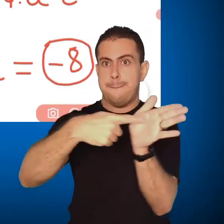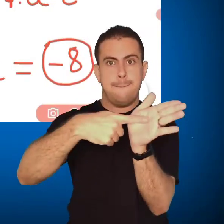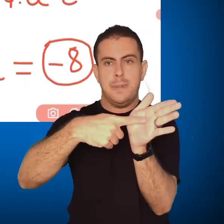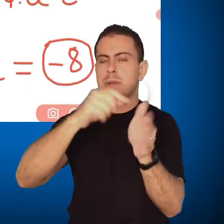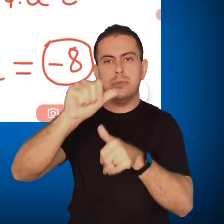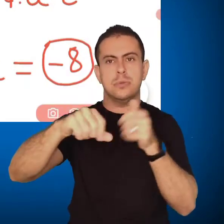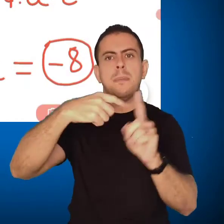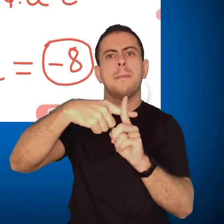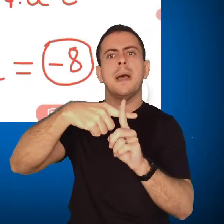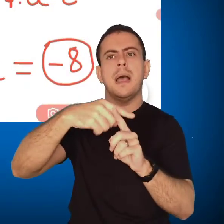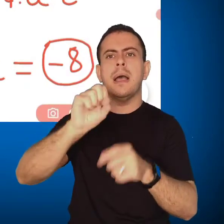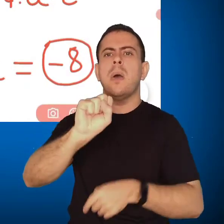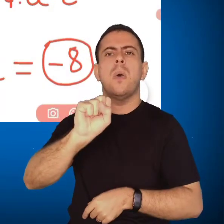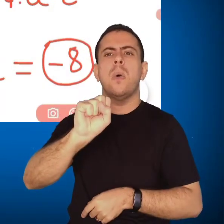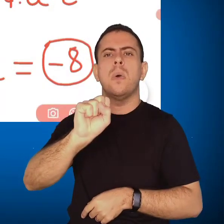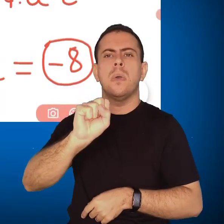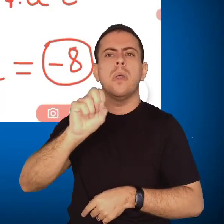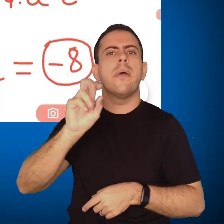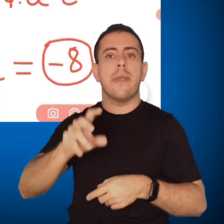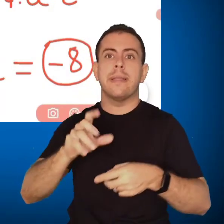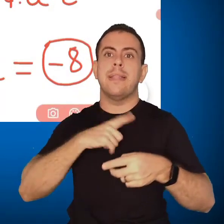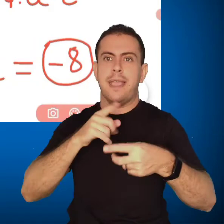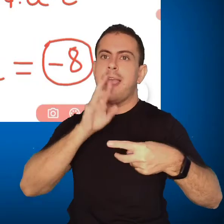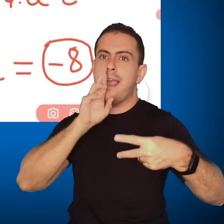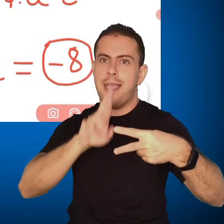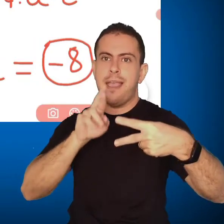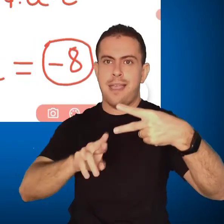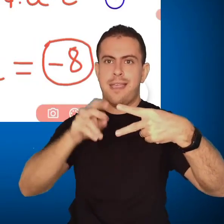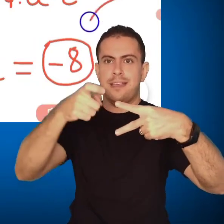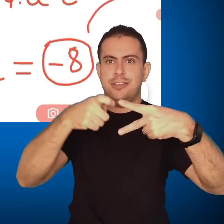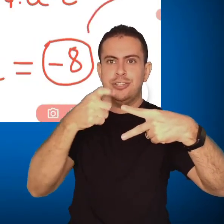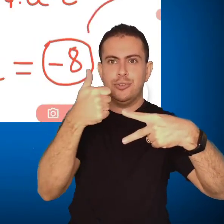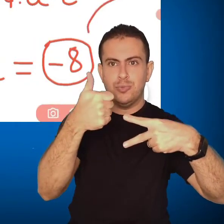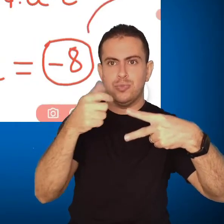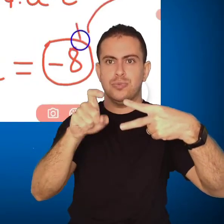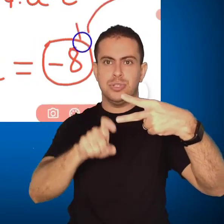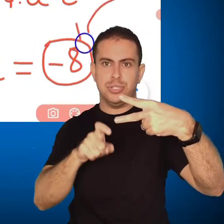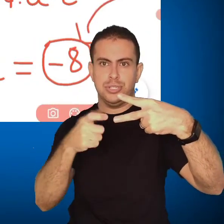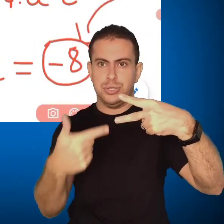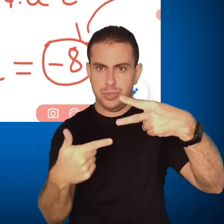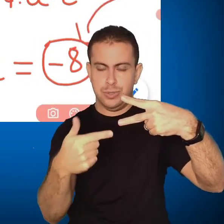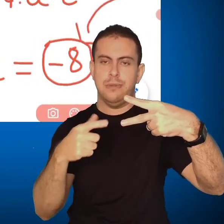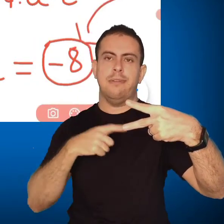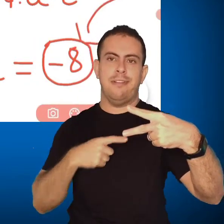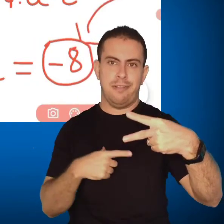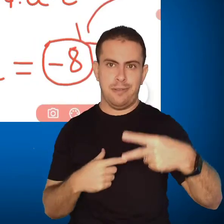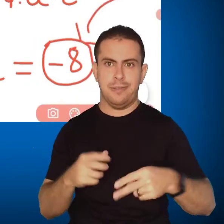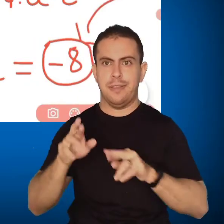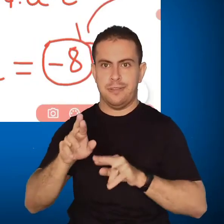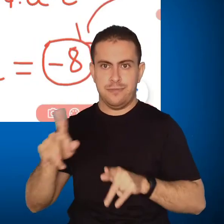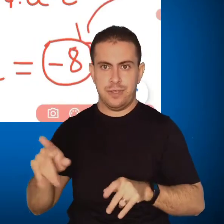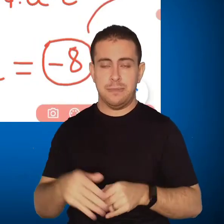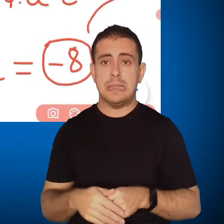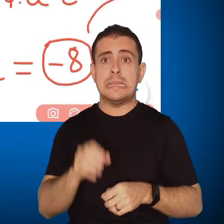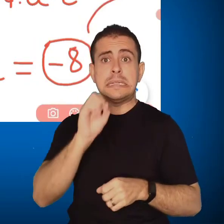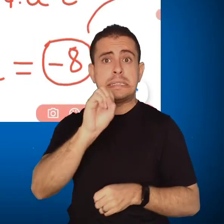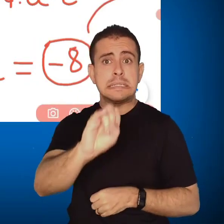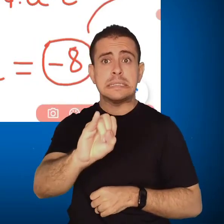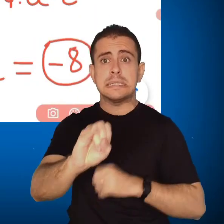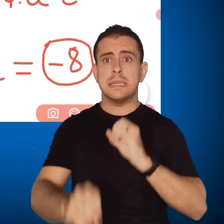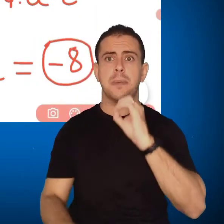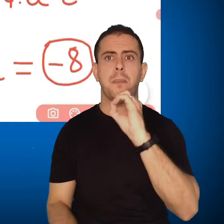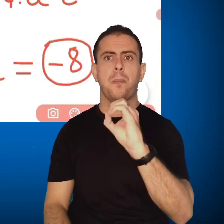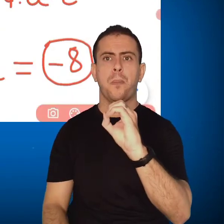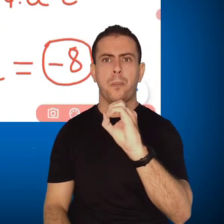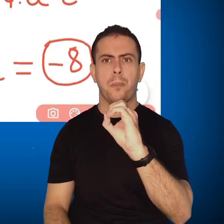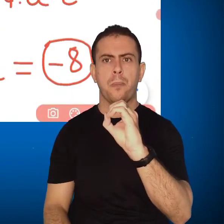teria duas raízes reais e diferentes. E se esse cara der igual a zero, professor? Se ele der zero, se